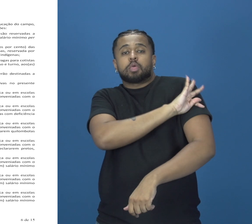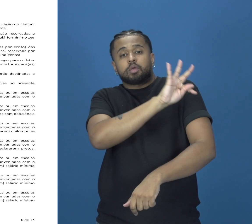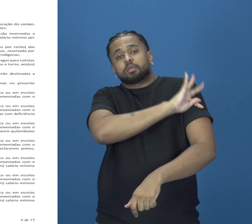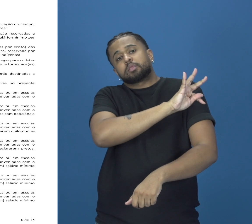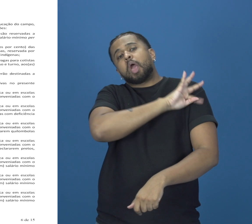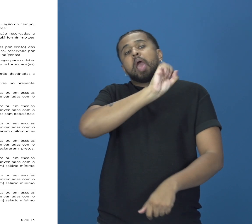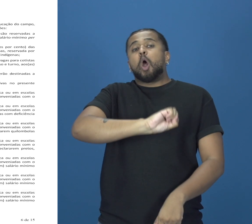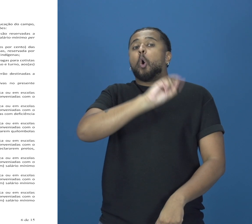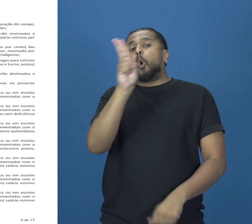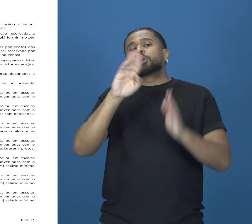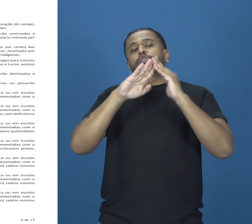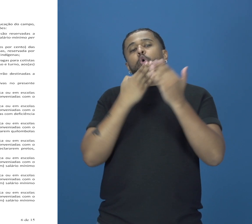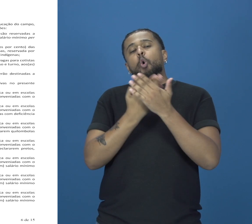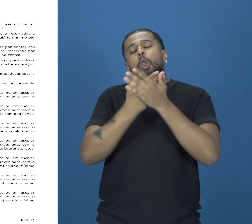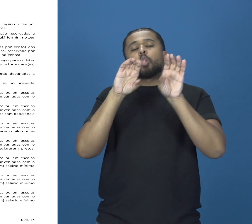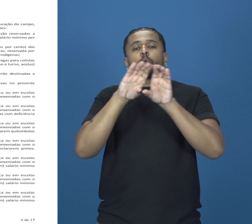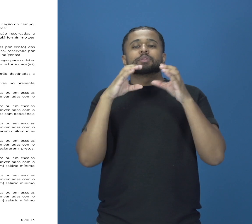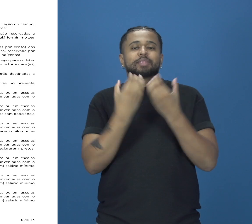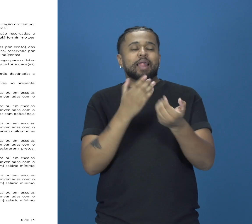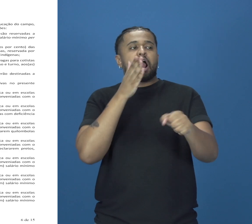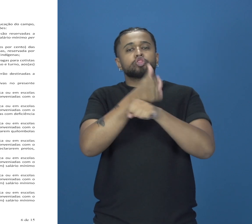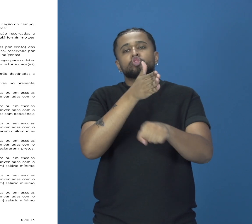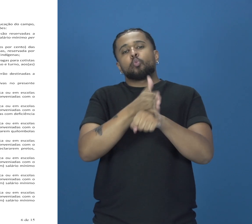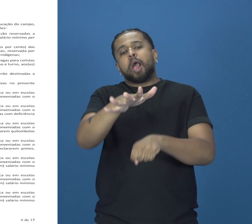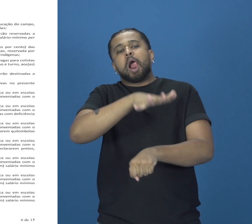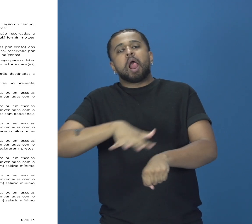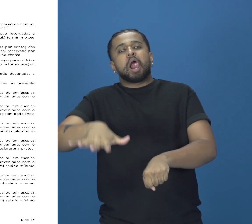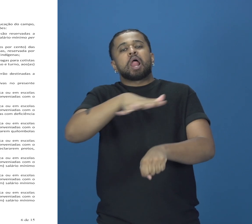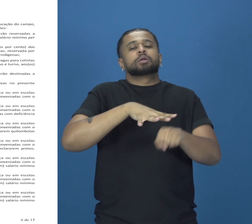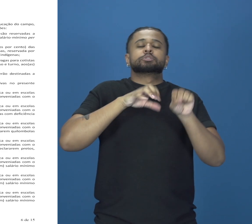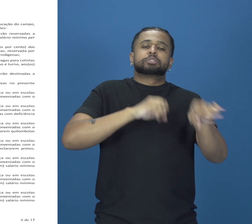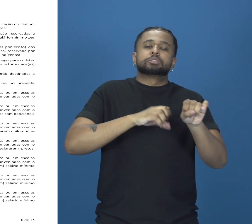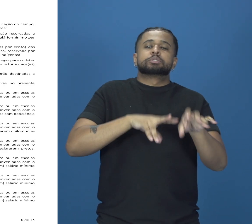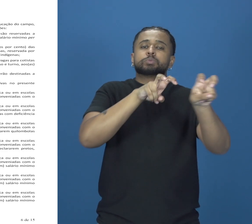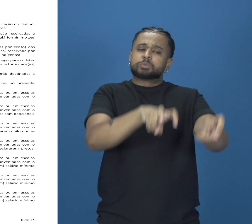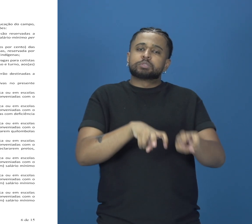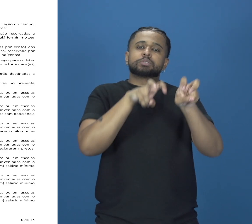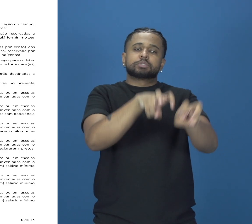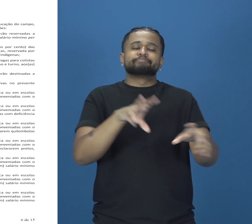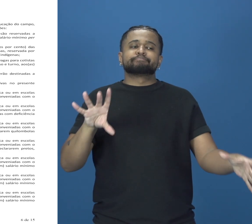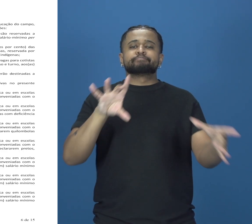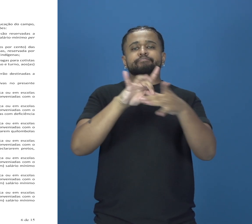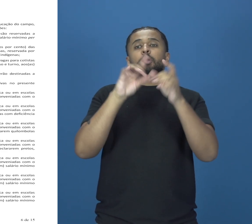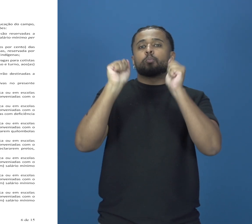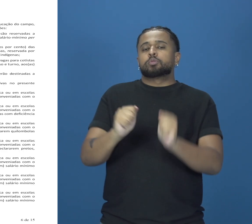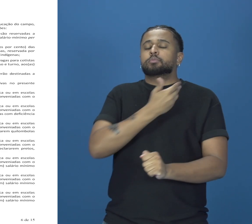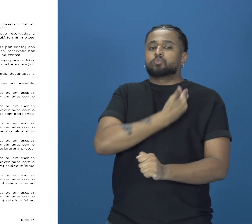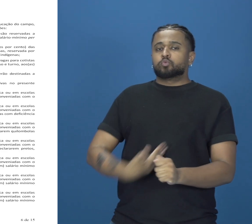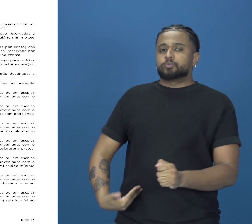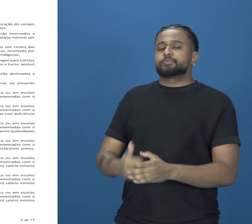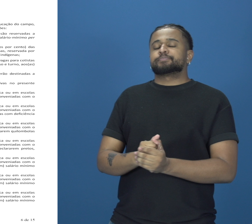técnica ou em escolas comunitárias que atuam no âmbito da educação do campo conveniadas com o poder